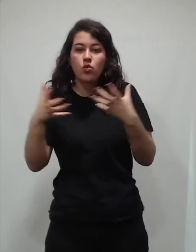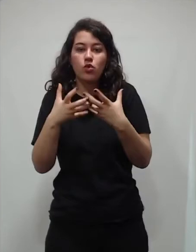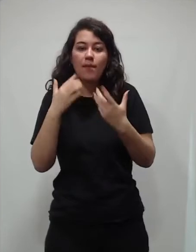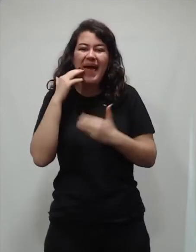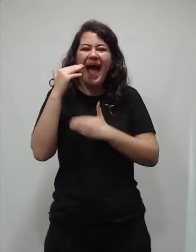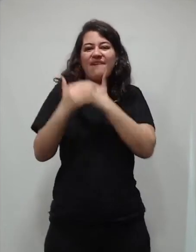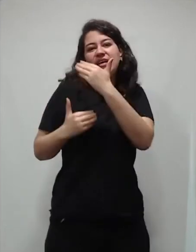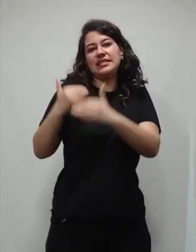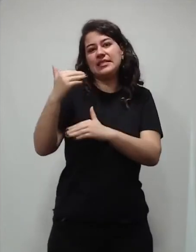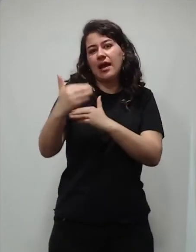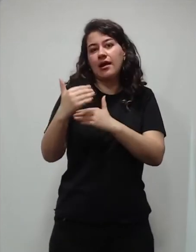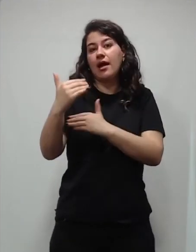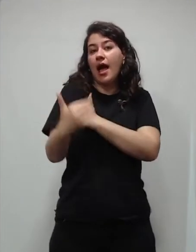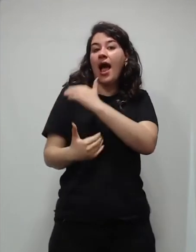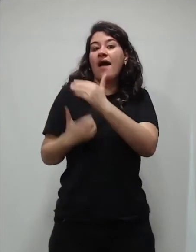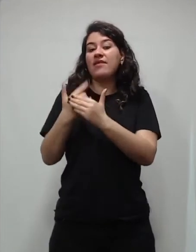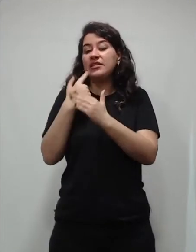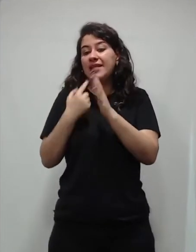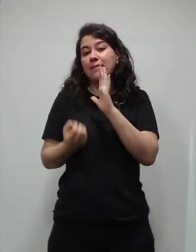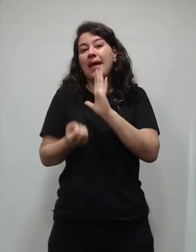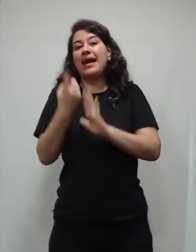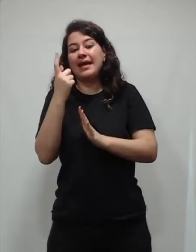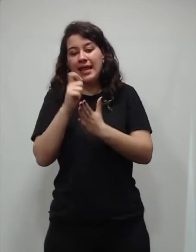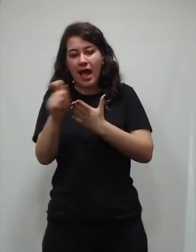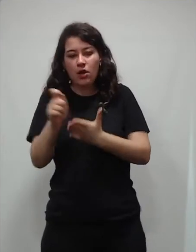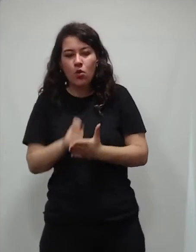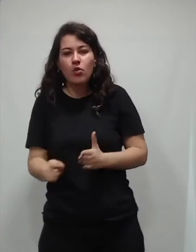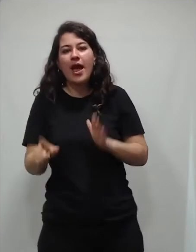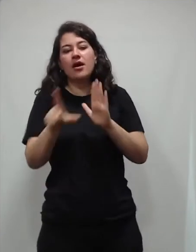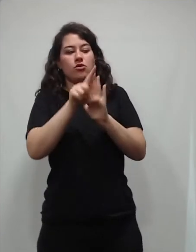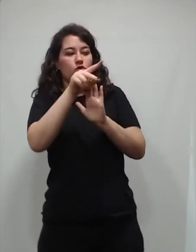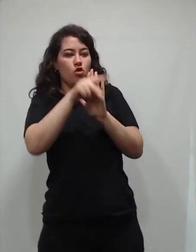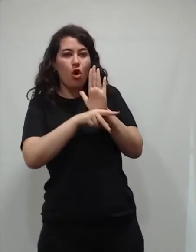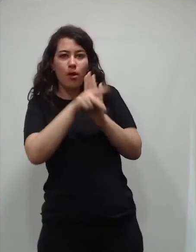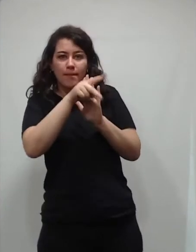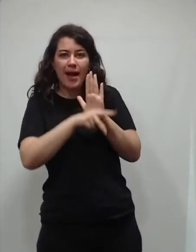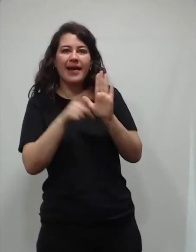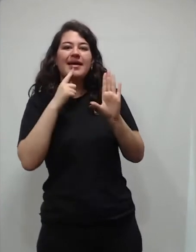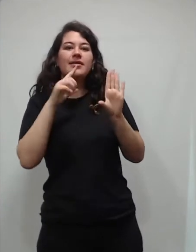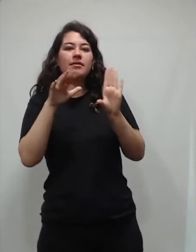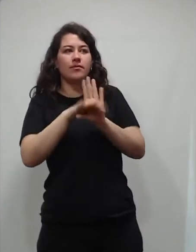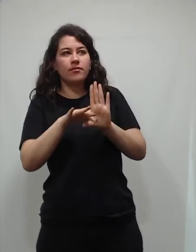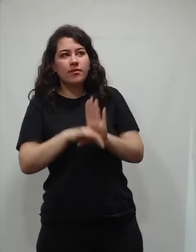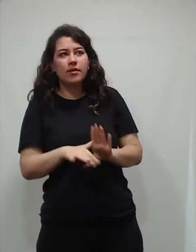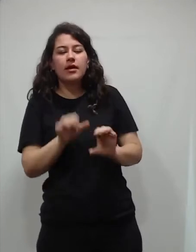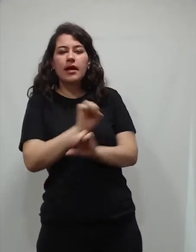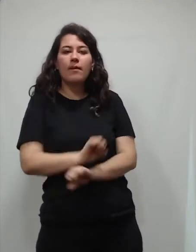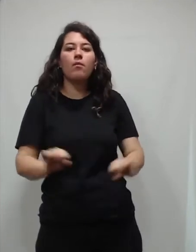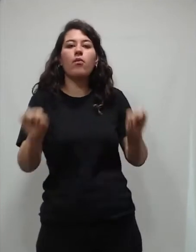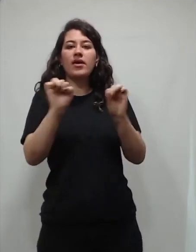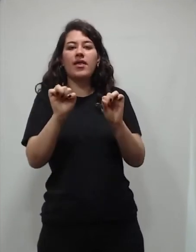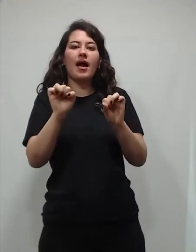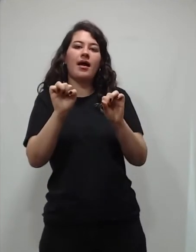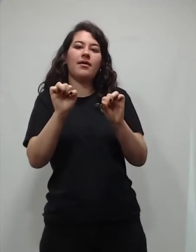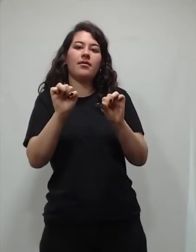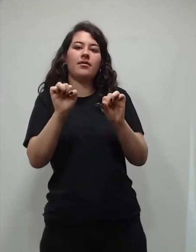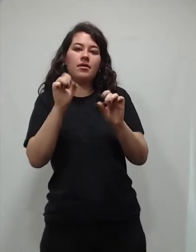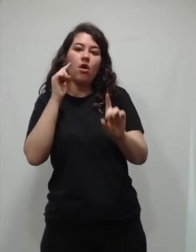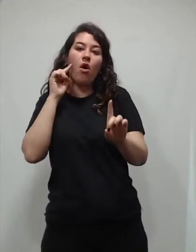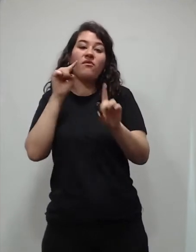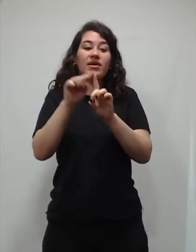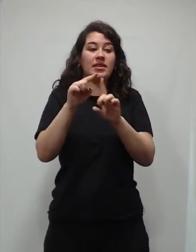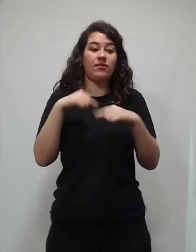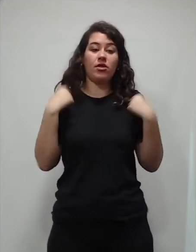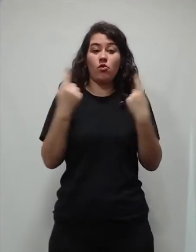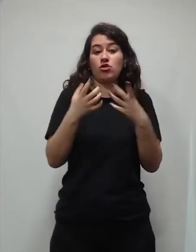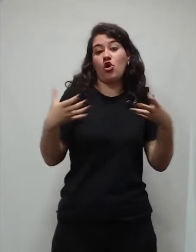este avance en una normalización, en una armonización que ustedes plantean, parece que pudiera ser un objetivo de ese